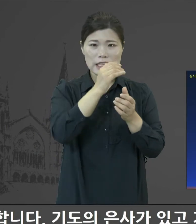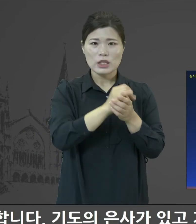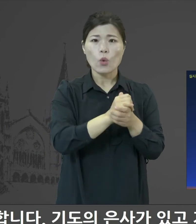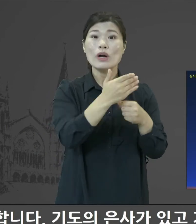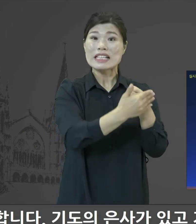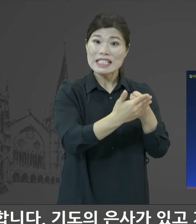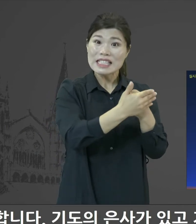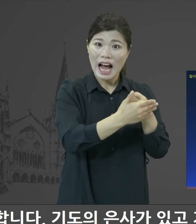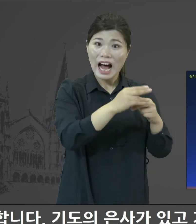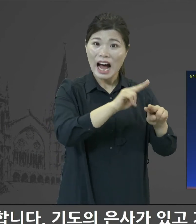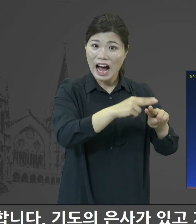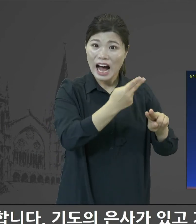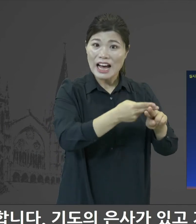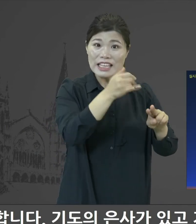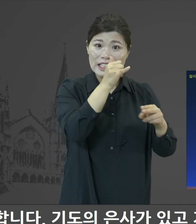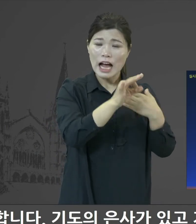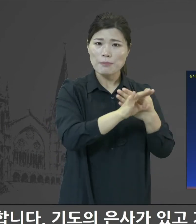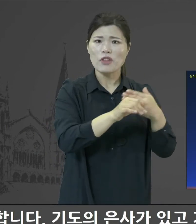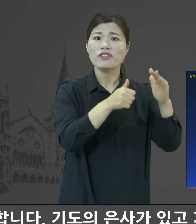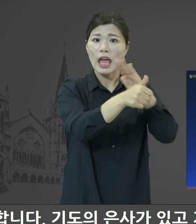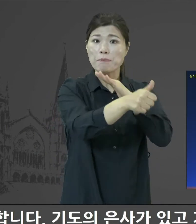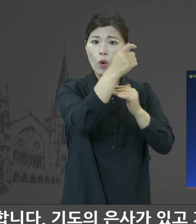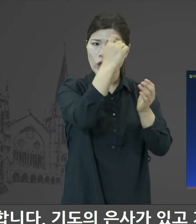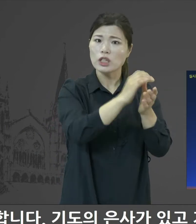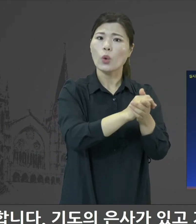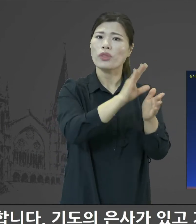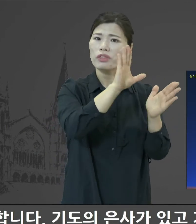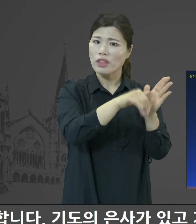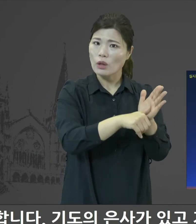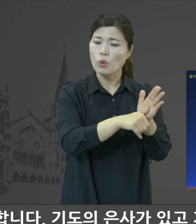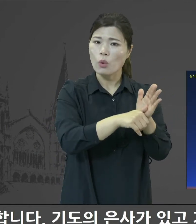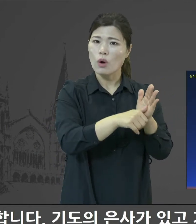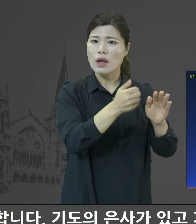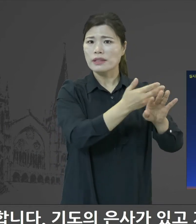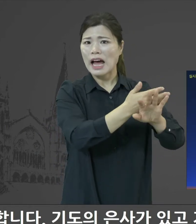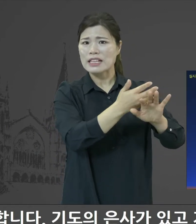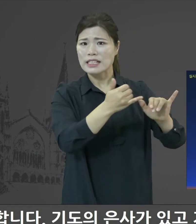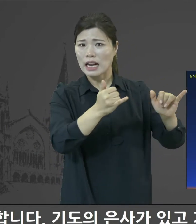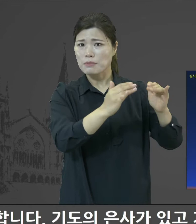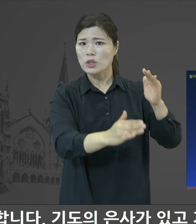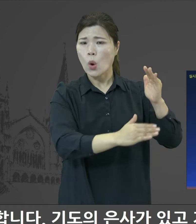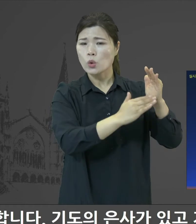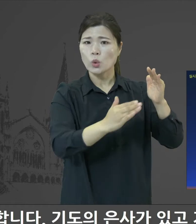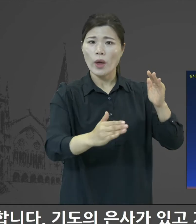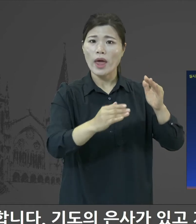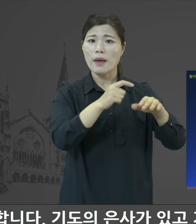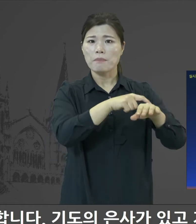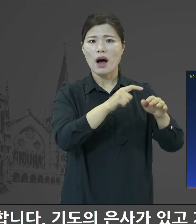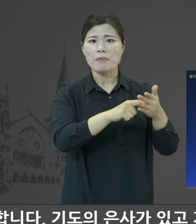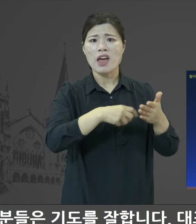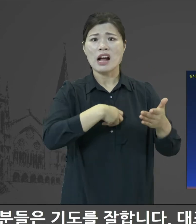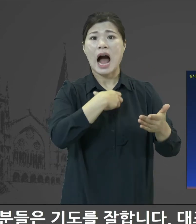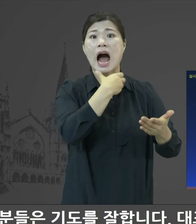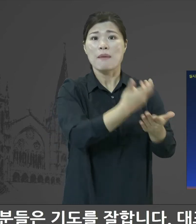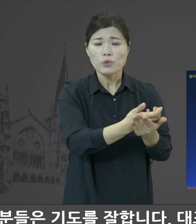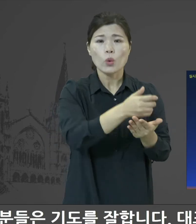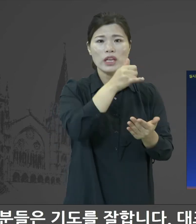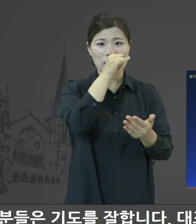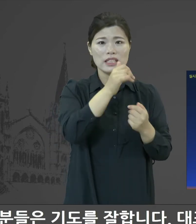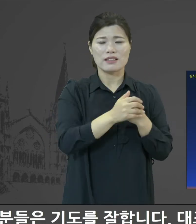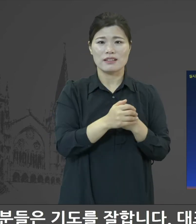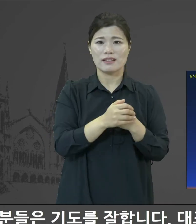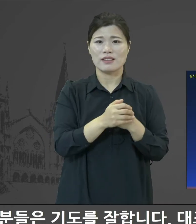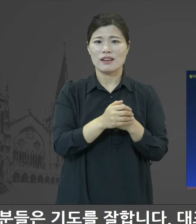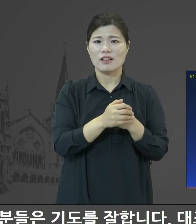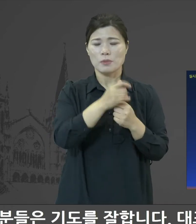하시는데 정말 은사가 있는 분들은 대표 기도를 해도요, 다른 성도들의 마음에 이렇게 잘 전달되는, 하나님이 잘 받으실 것